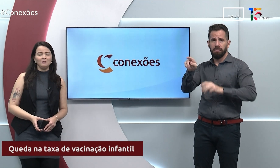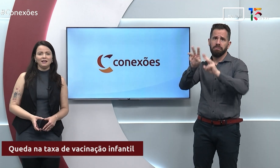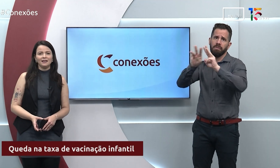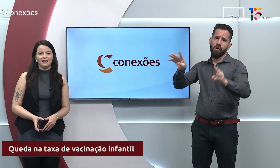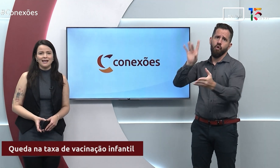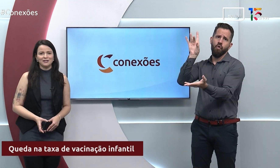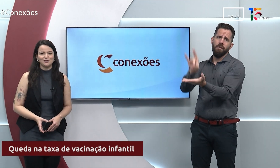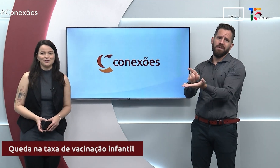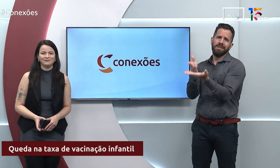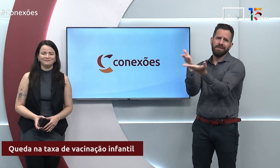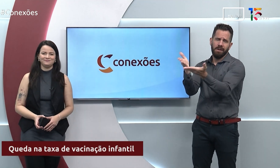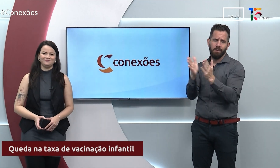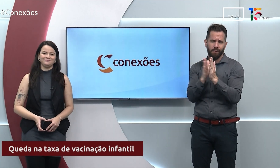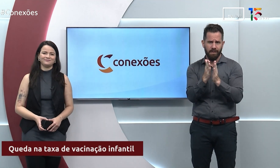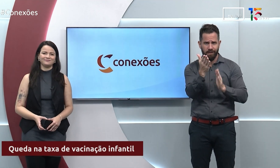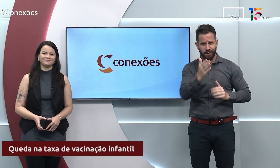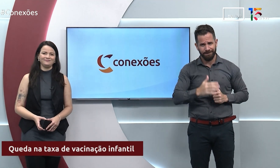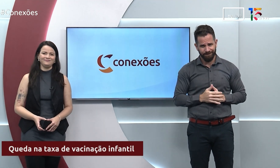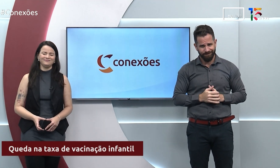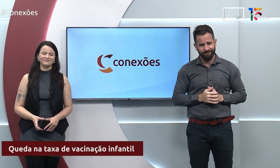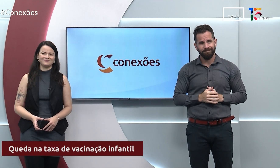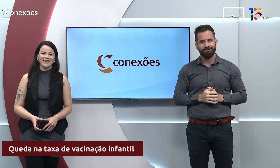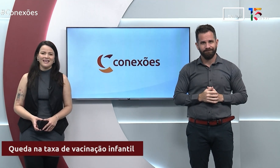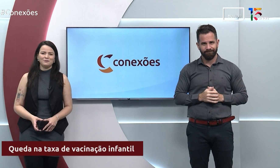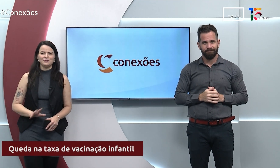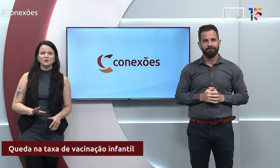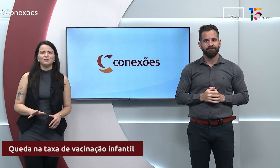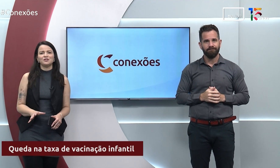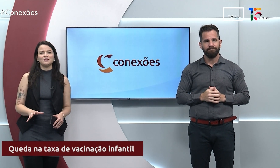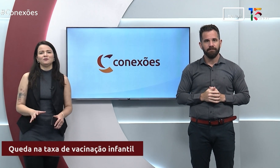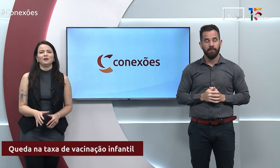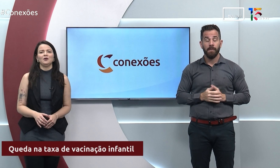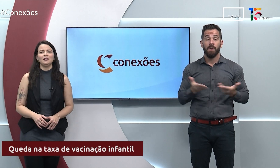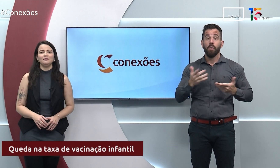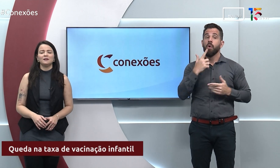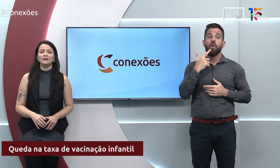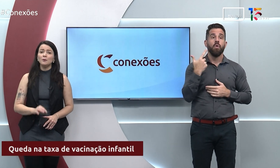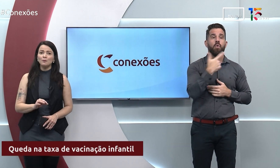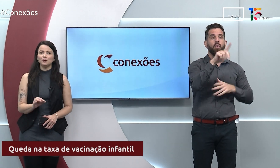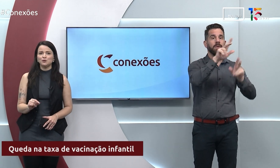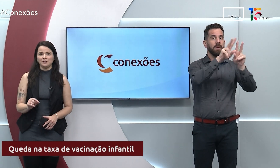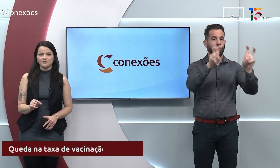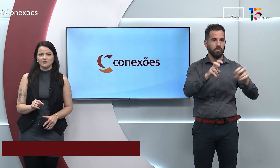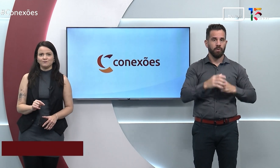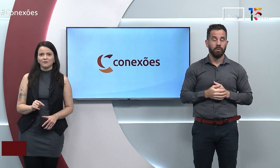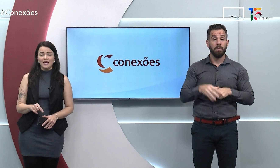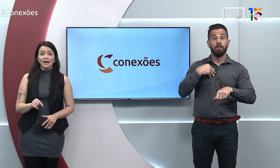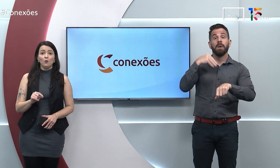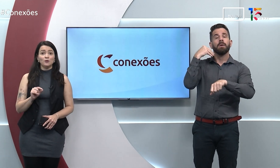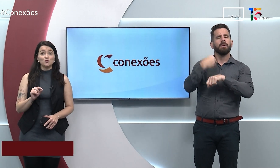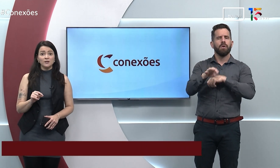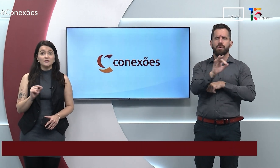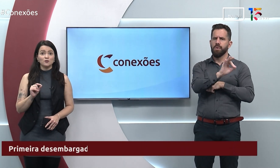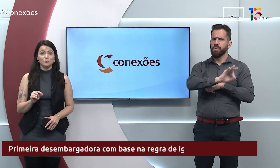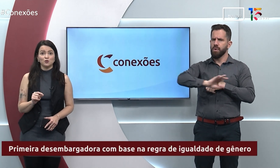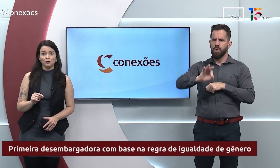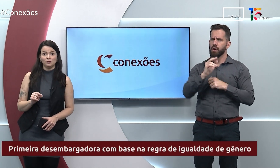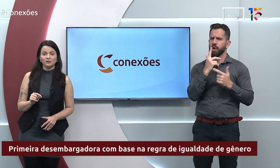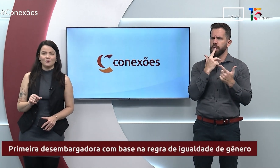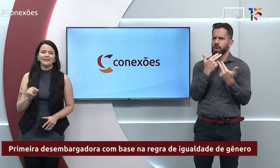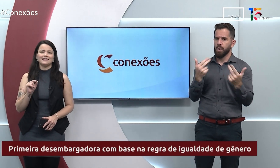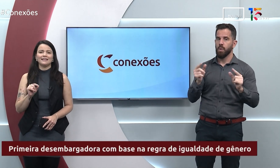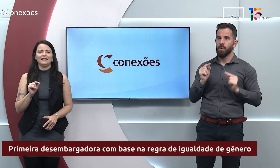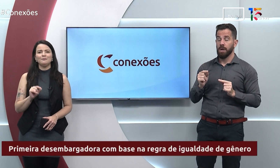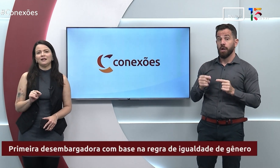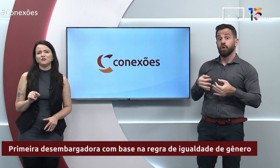aí pela internet. Bom, a gente muda de assunto agora para dar uma boa notícia. Uma juíza